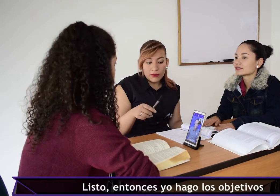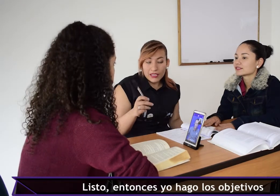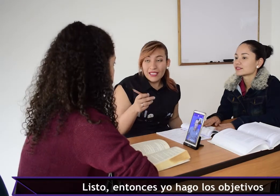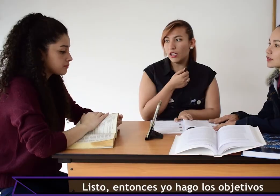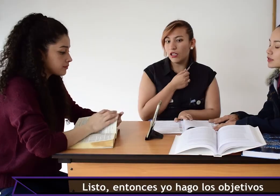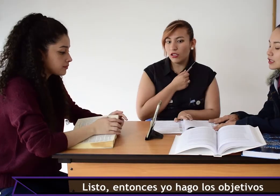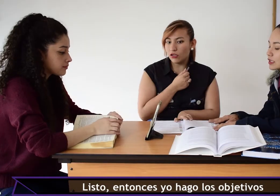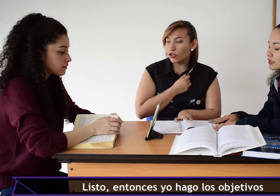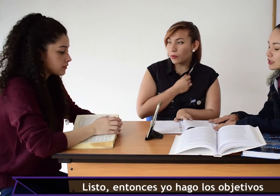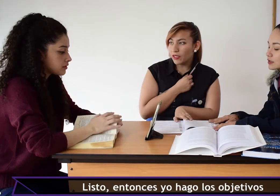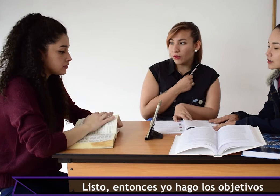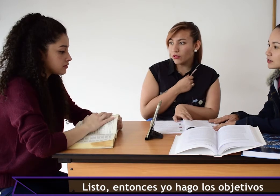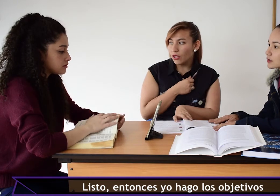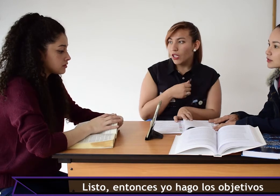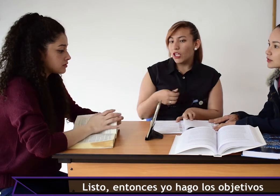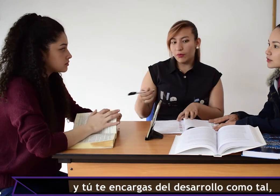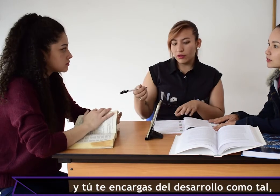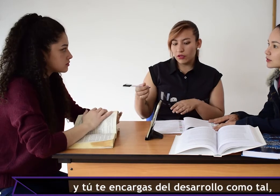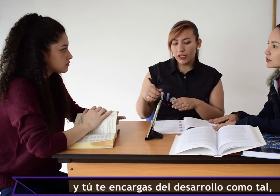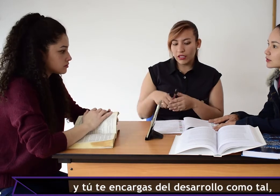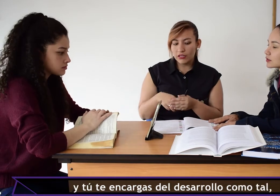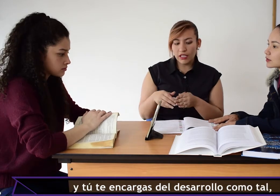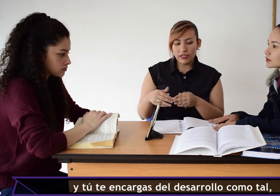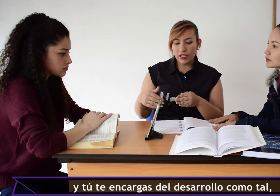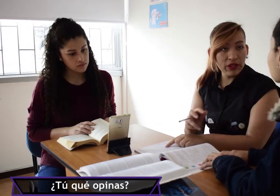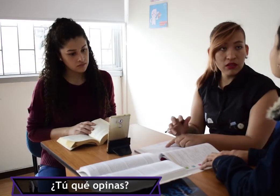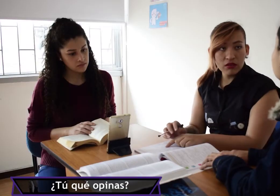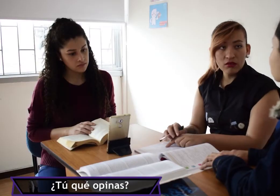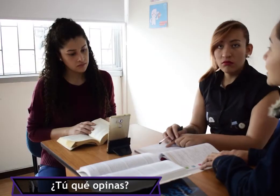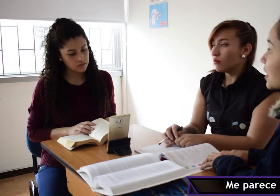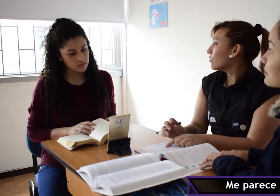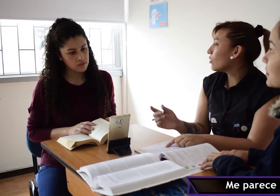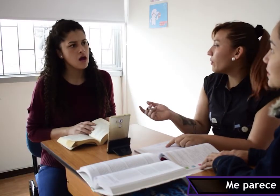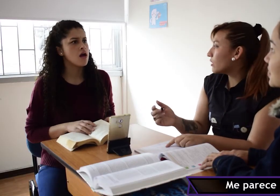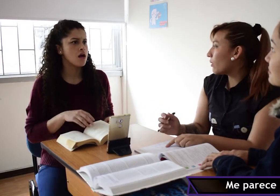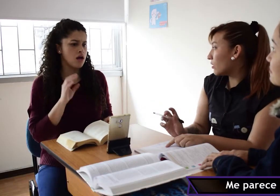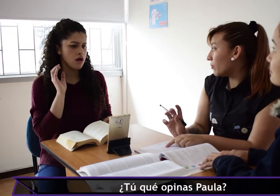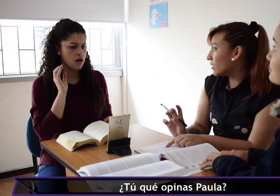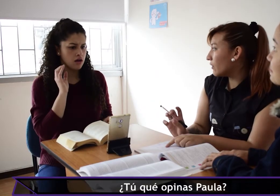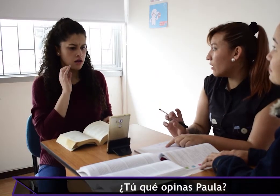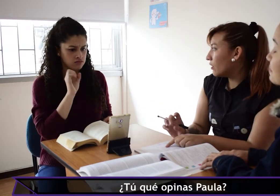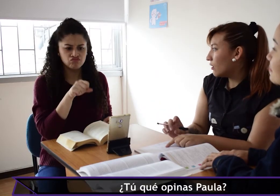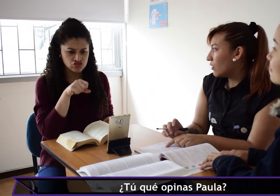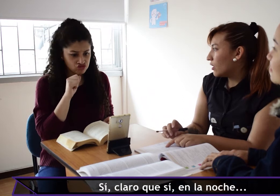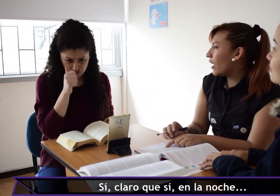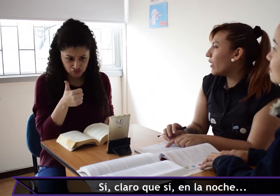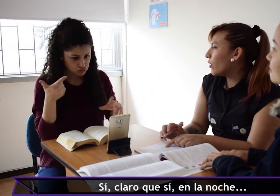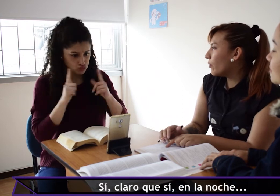Yo hago los objetivos y tú te encargas del desarrollo como tal. ¿Tú qué opinas? Me parece bien. ¿Tú qué opinas, Paula? Sí, claro que